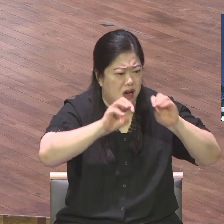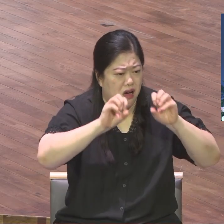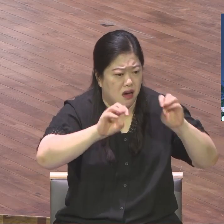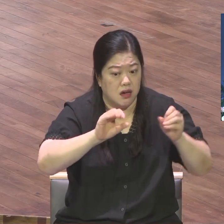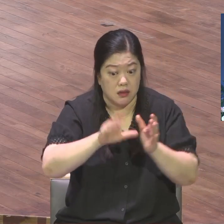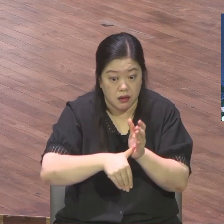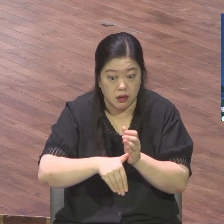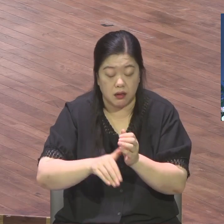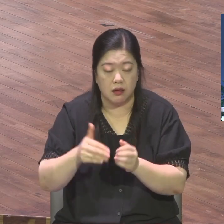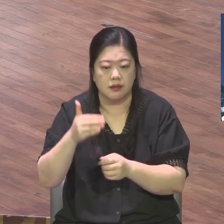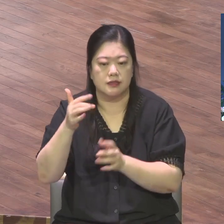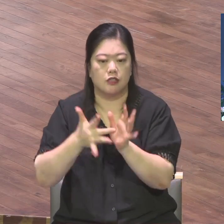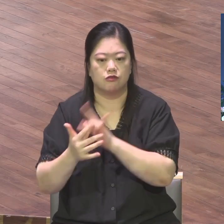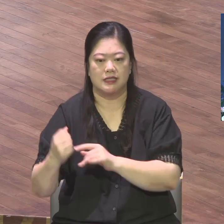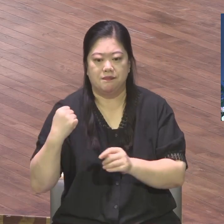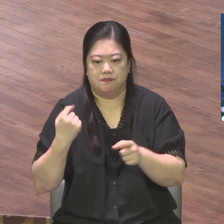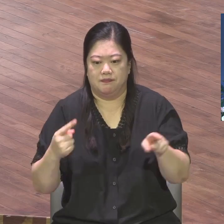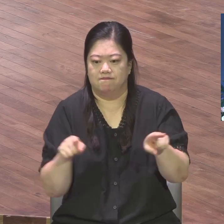줬어.